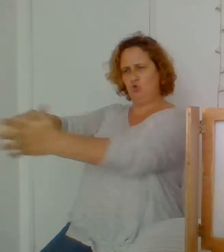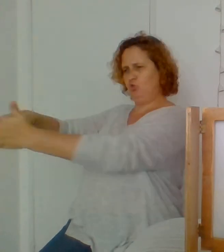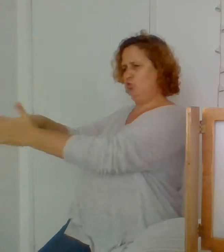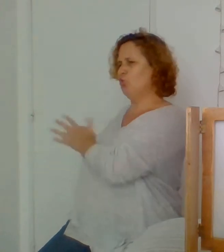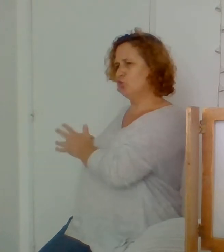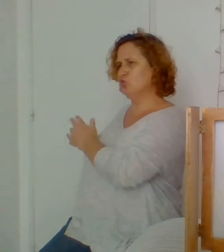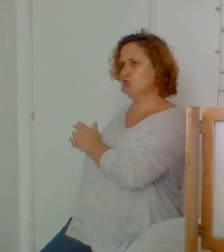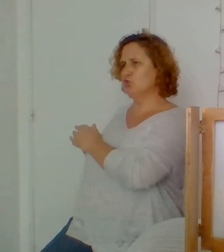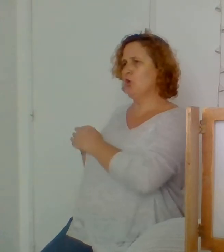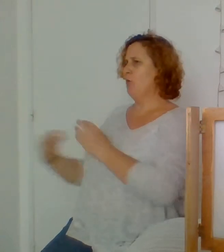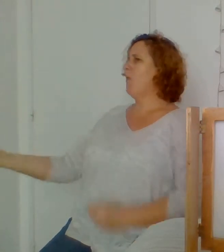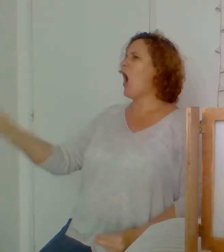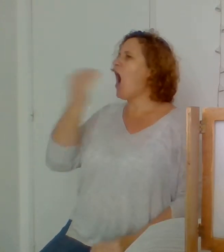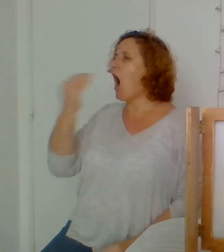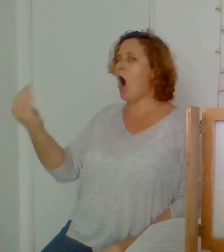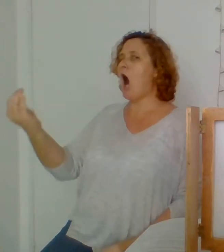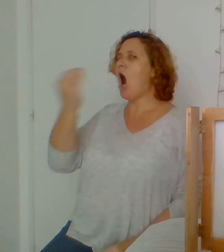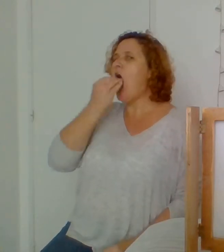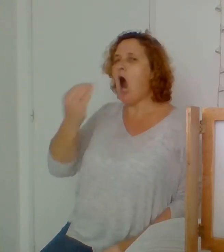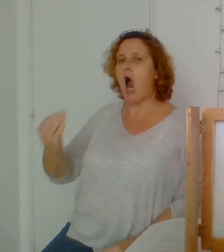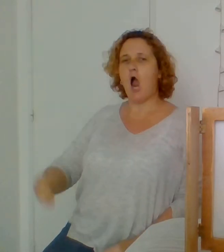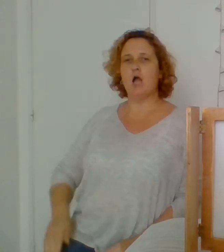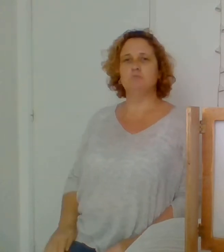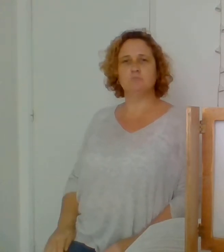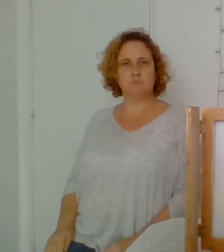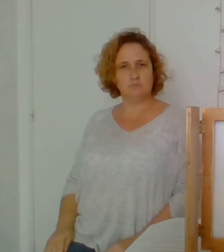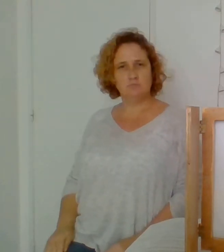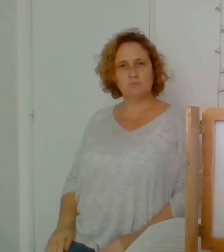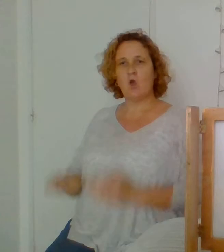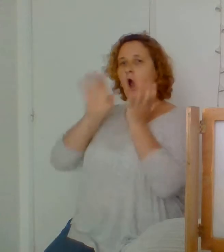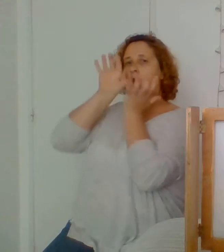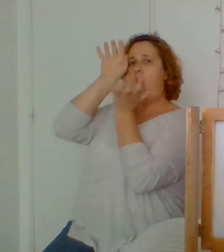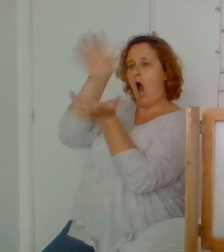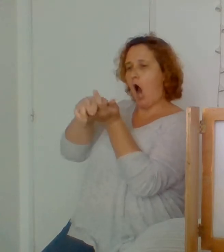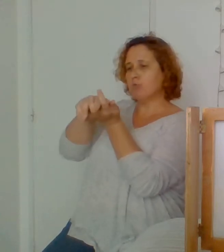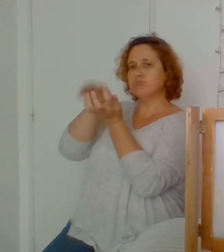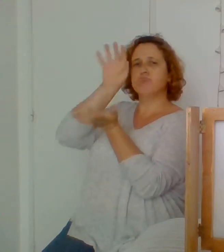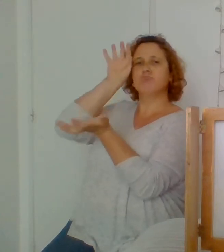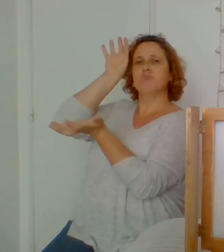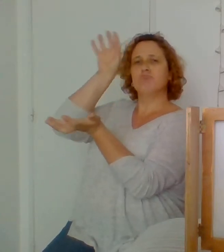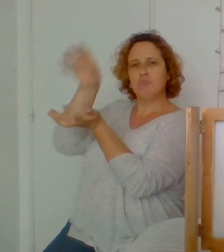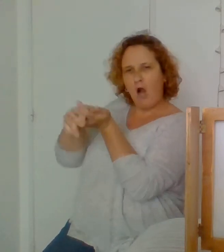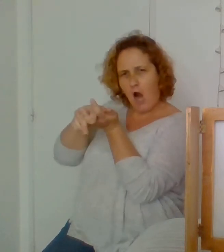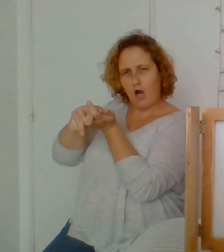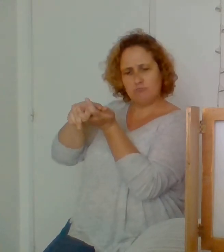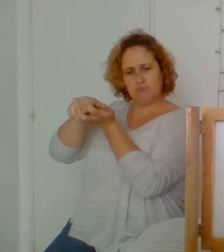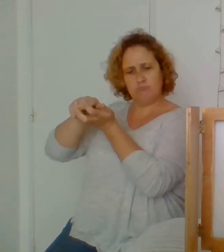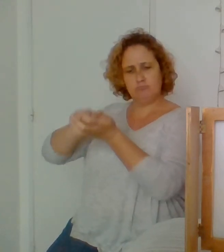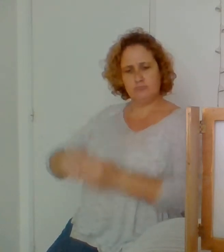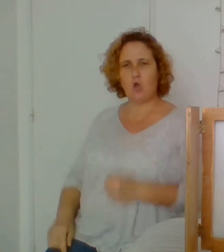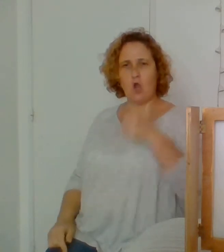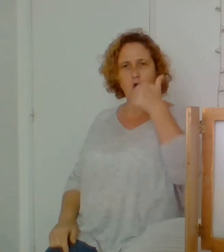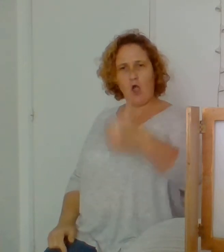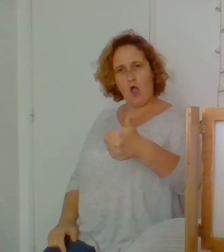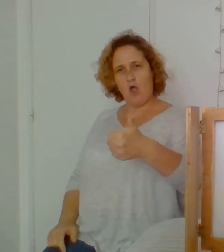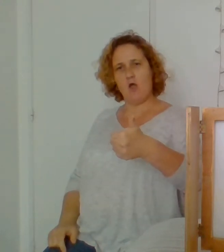tous vous dévorer en deux bouchées